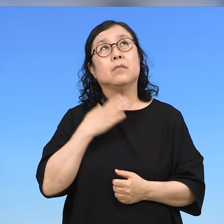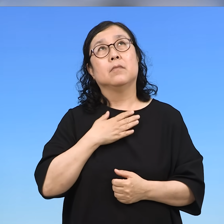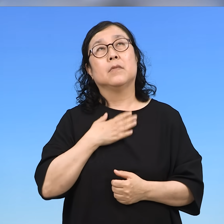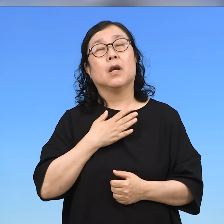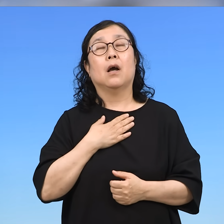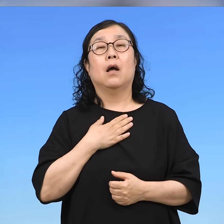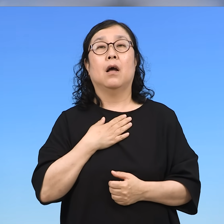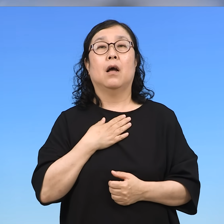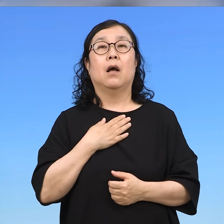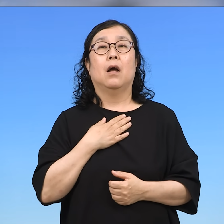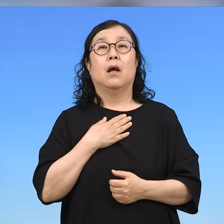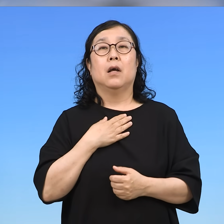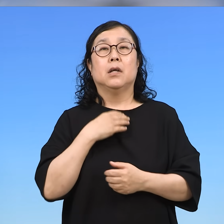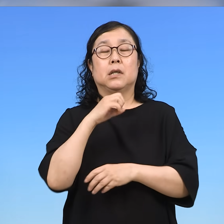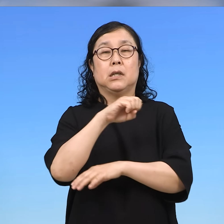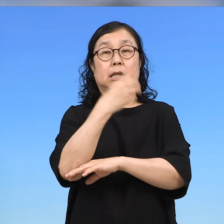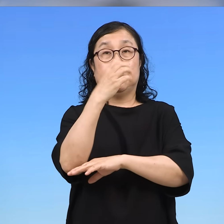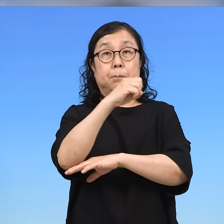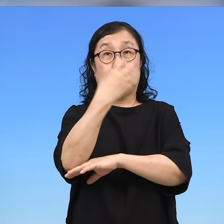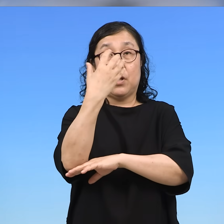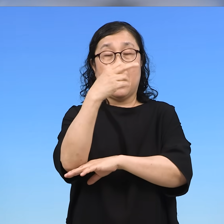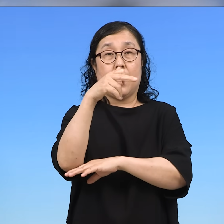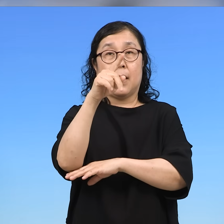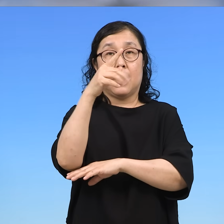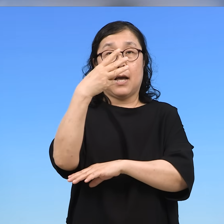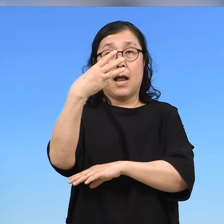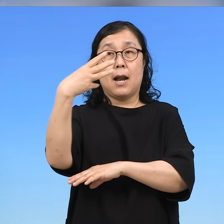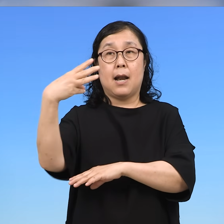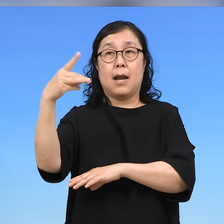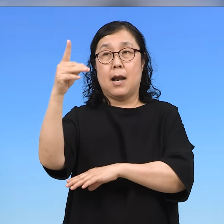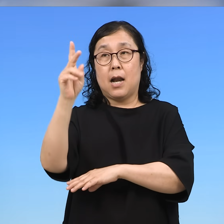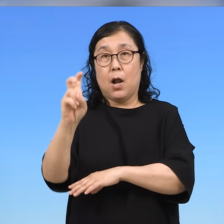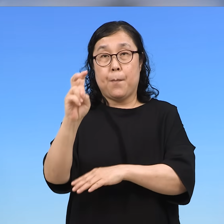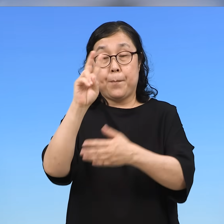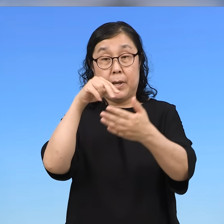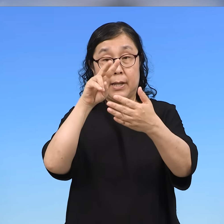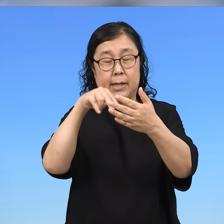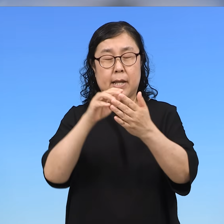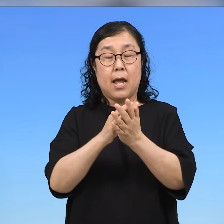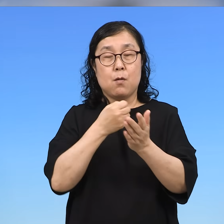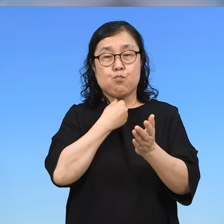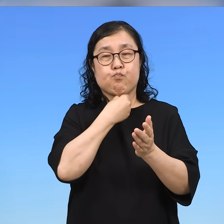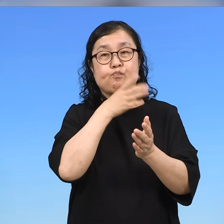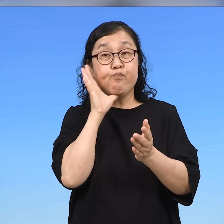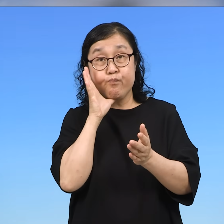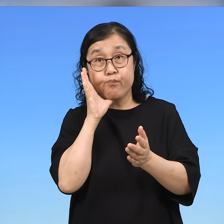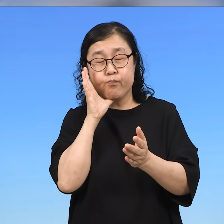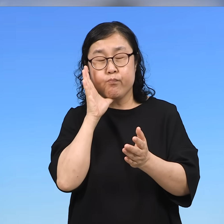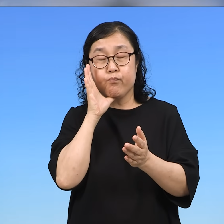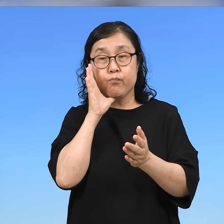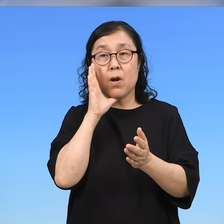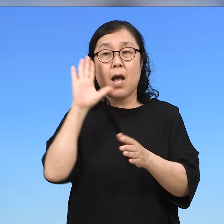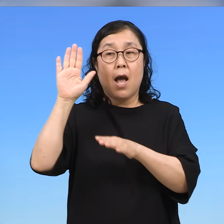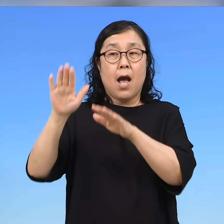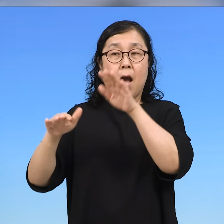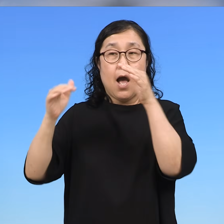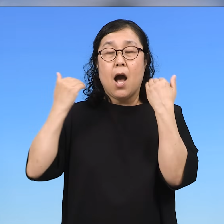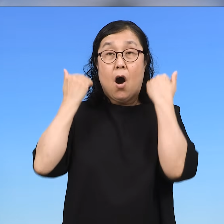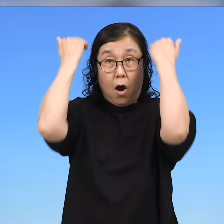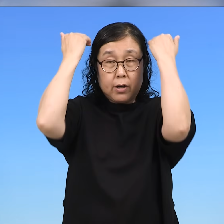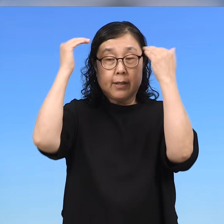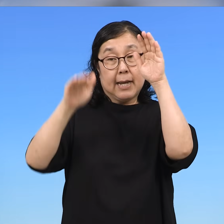언젠가 제가 그 신문에 나 있는 칼럼을 읽는데요, 이 노인과 어른의 차이에